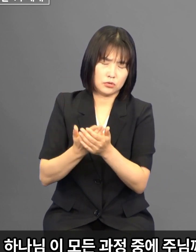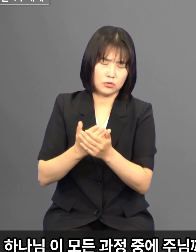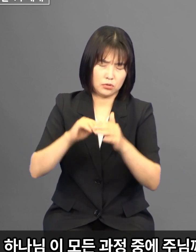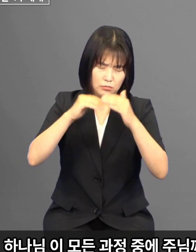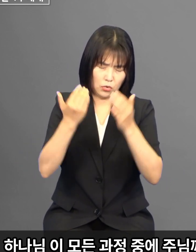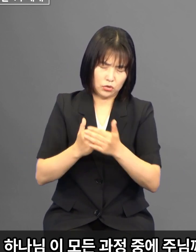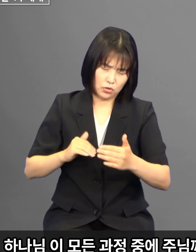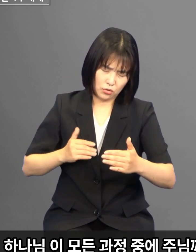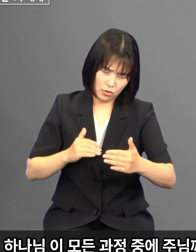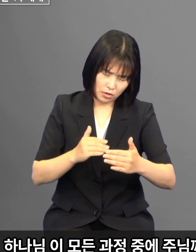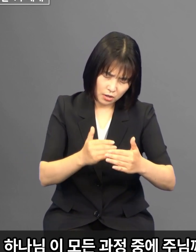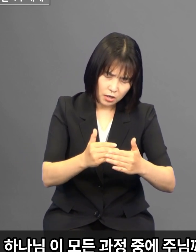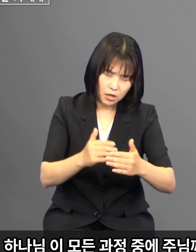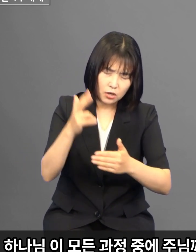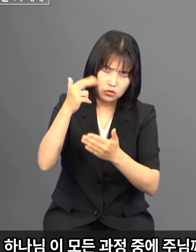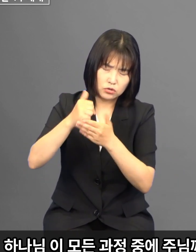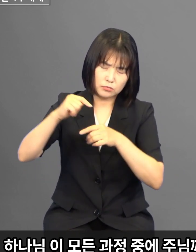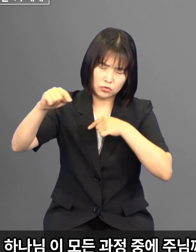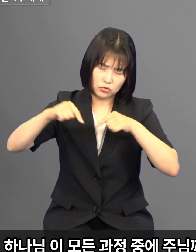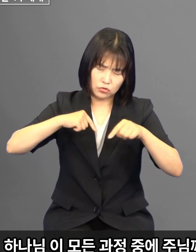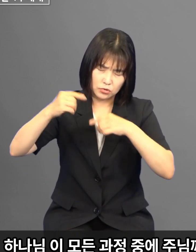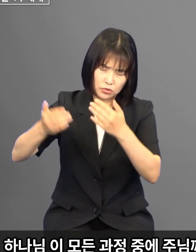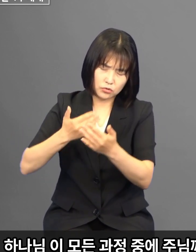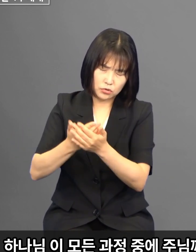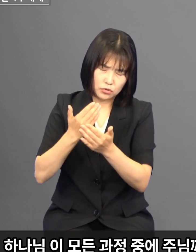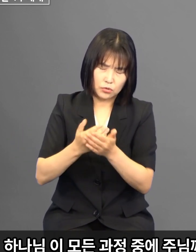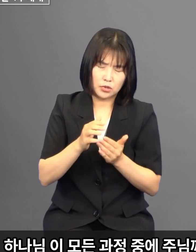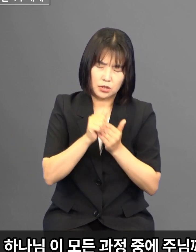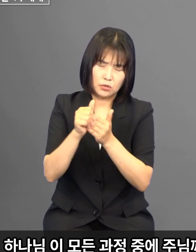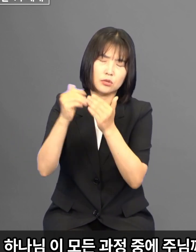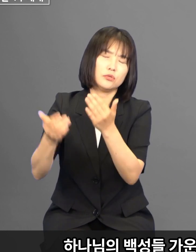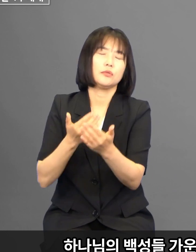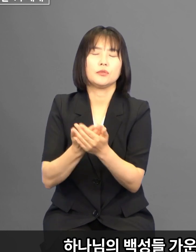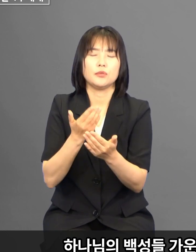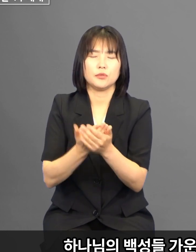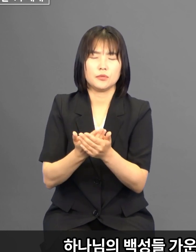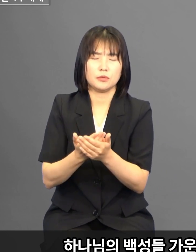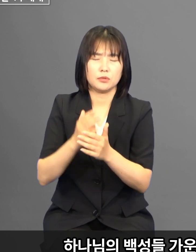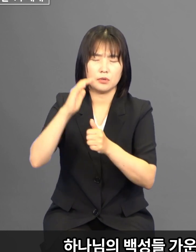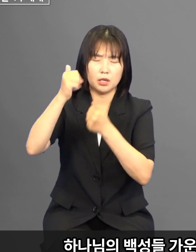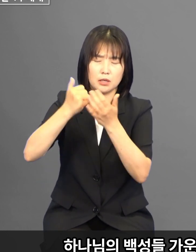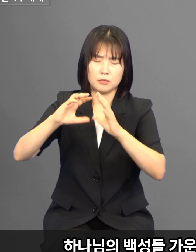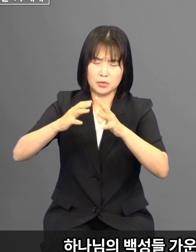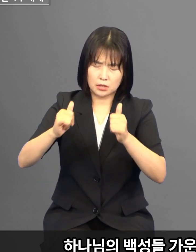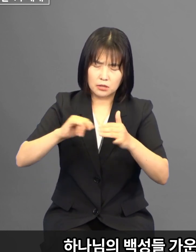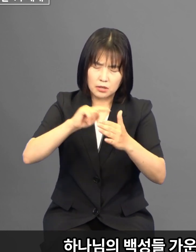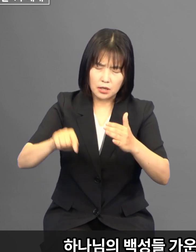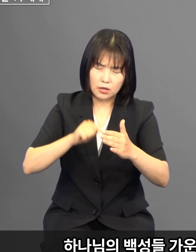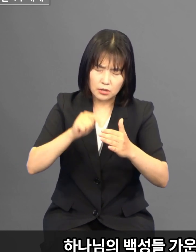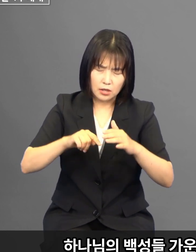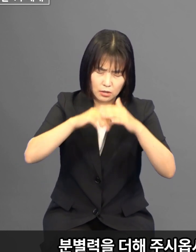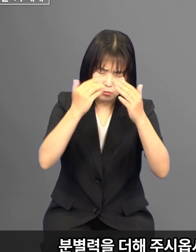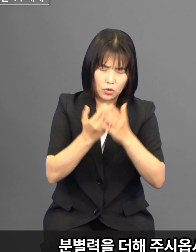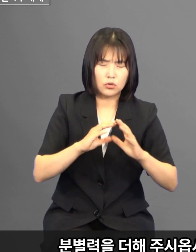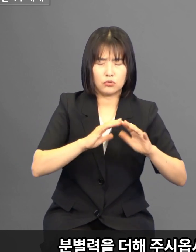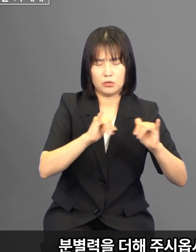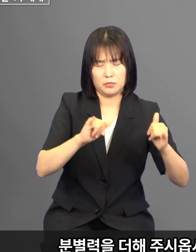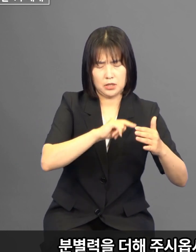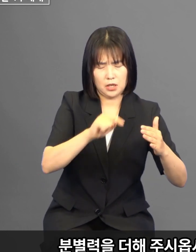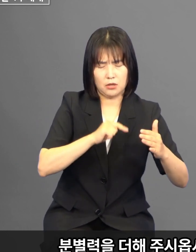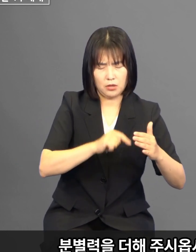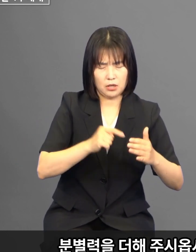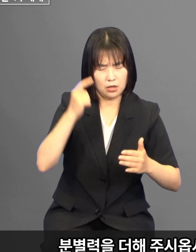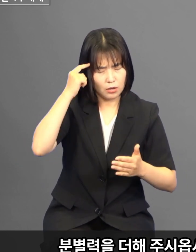중에 주님께서 주관하여 주시고 인도하여 주시옵소서. 하나님의 백성들 가운데 또한 우리 모든 국민들 가운데 분별력을